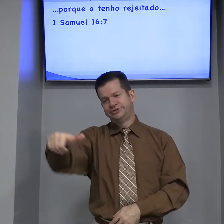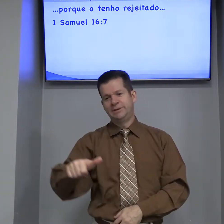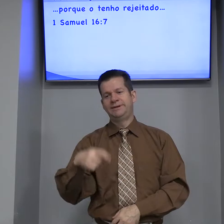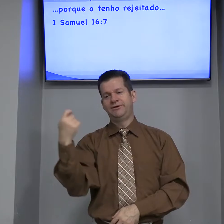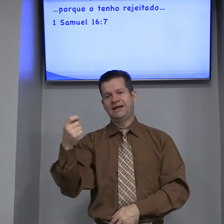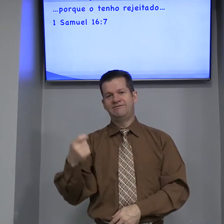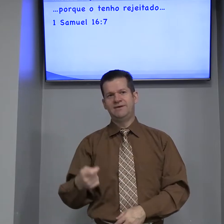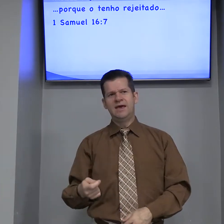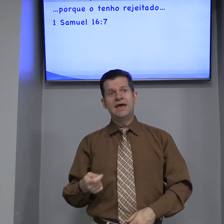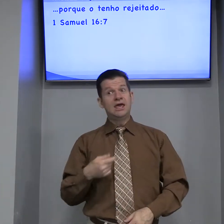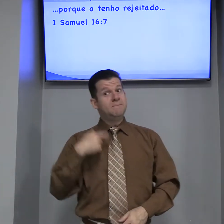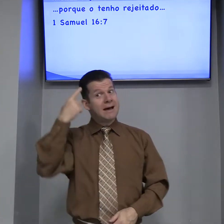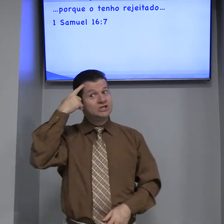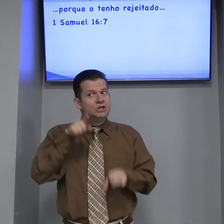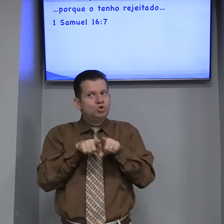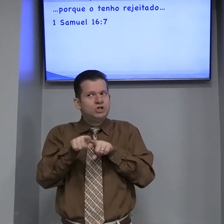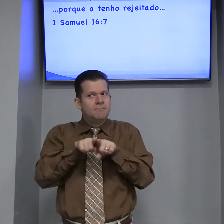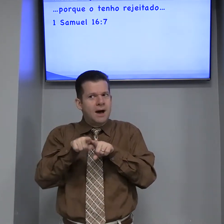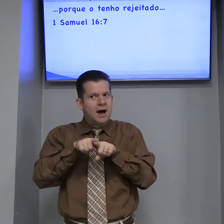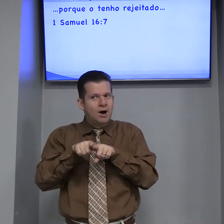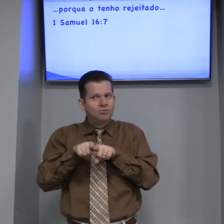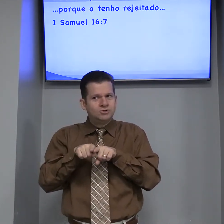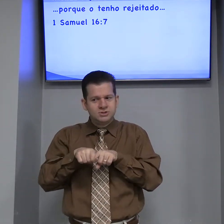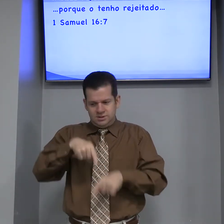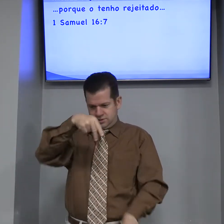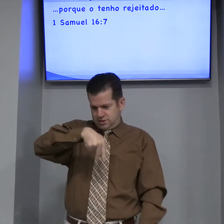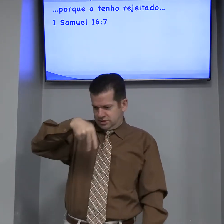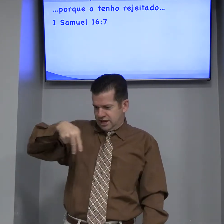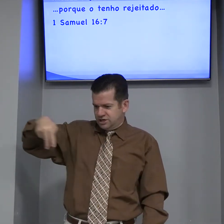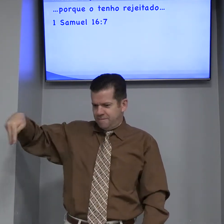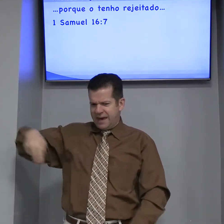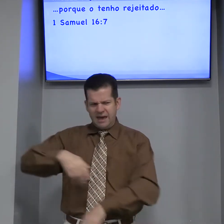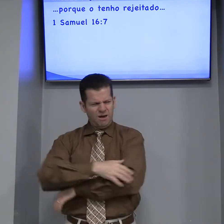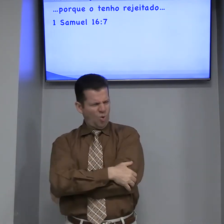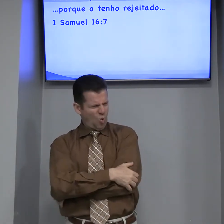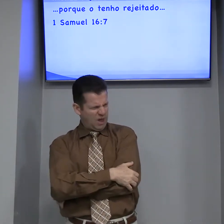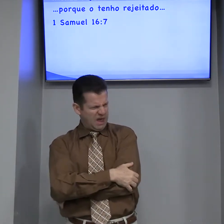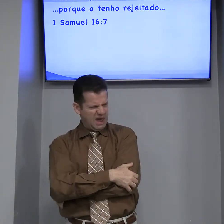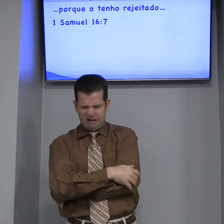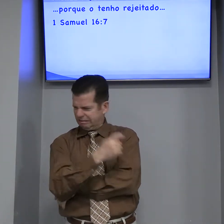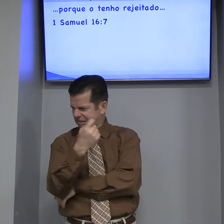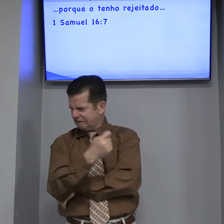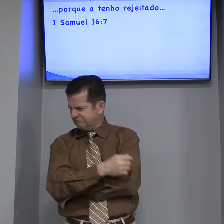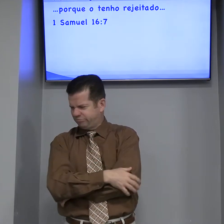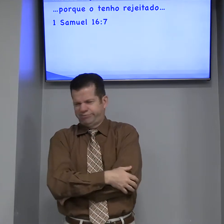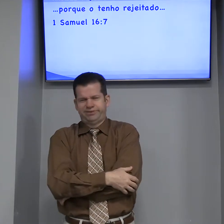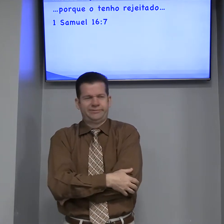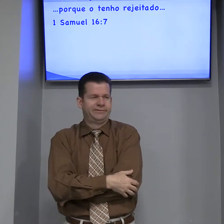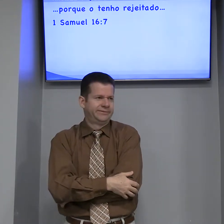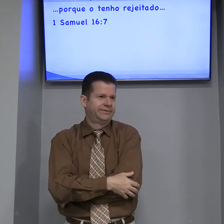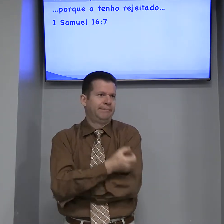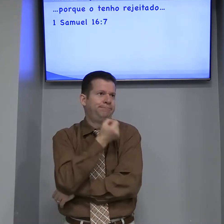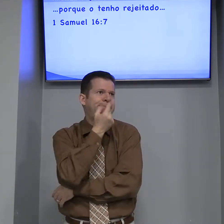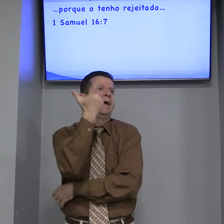Chama então Davi. Imagina os irmãos, né, de pé, porque Davi.